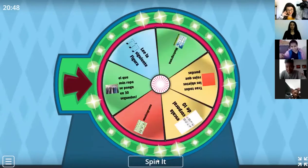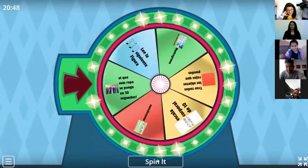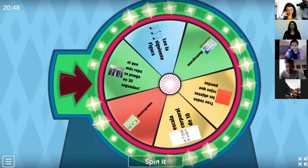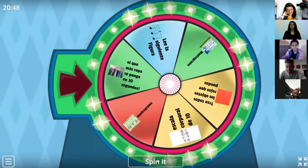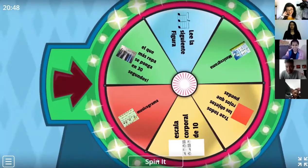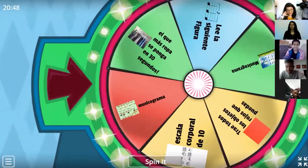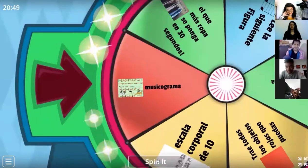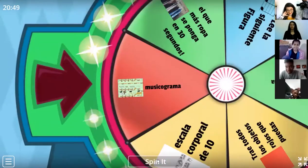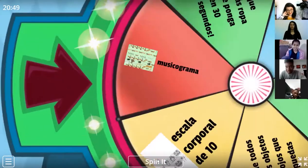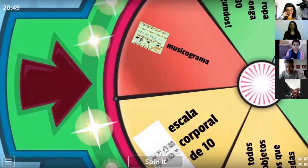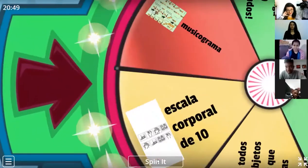A ver qué pasa.